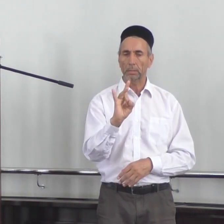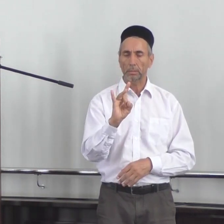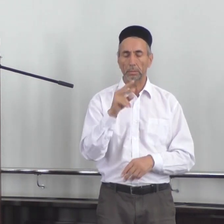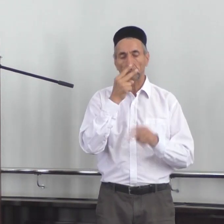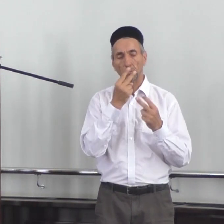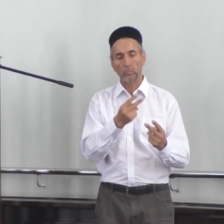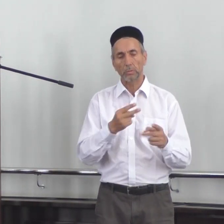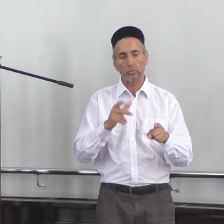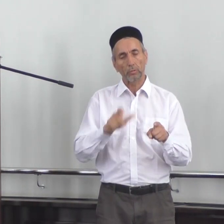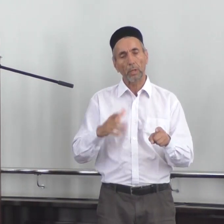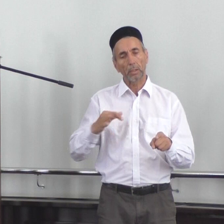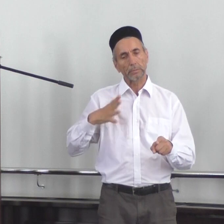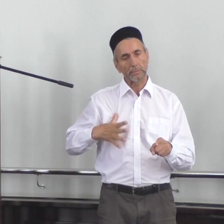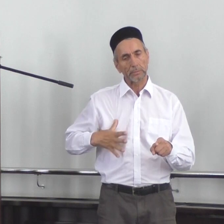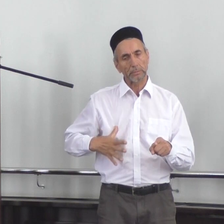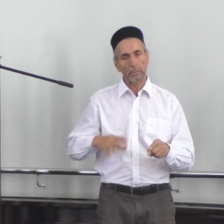карый.